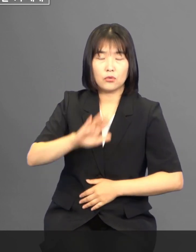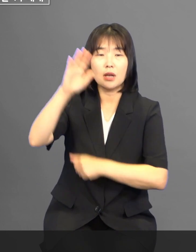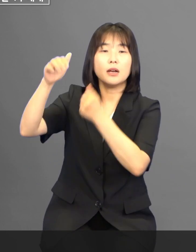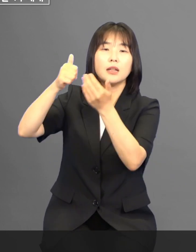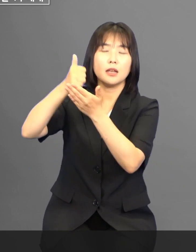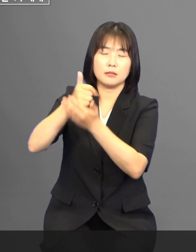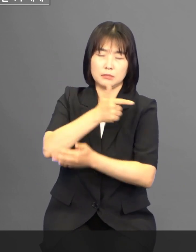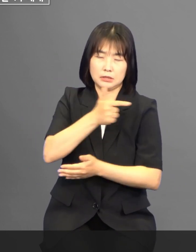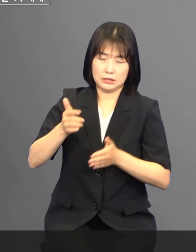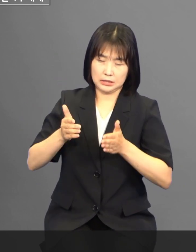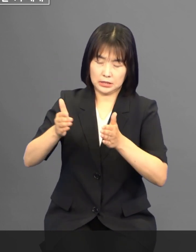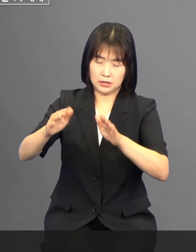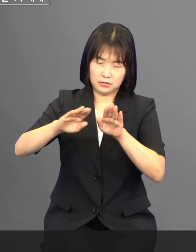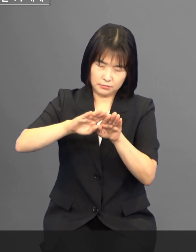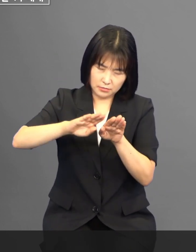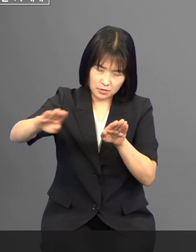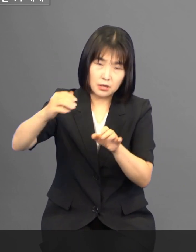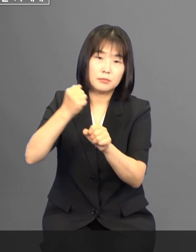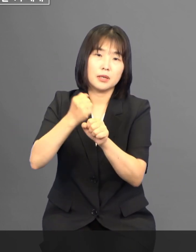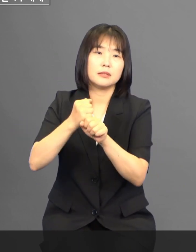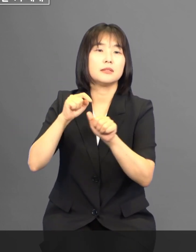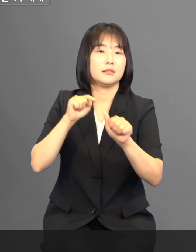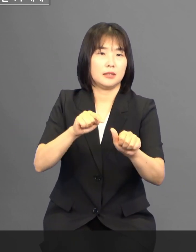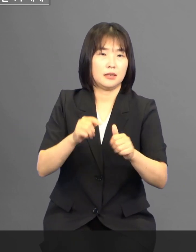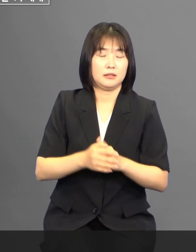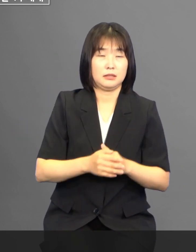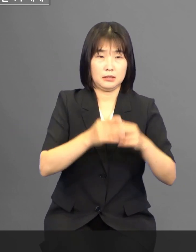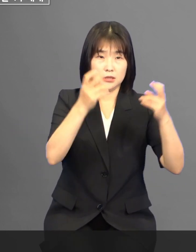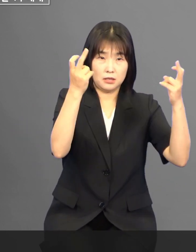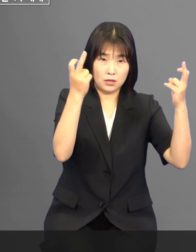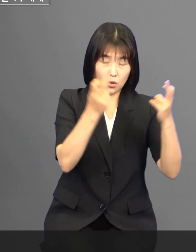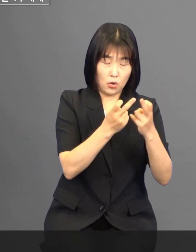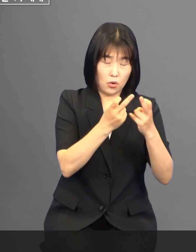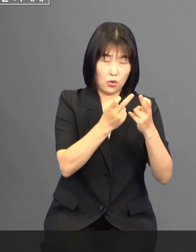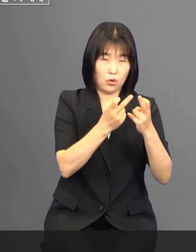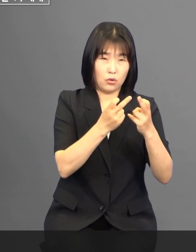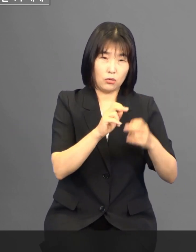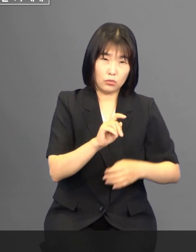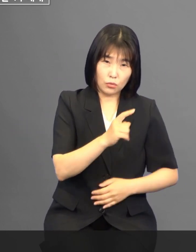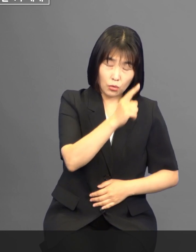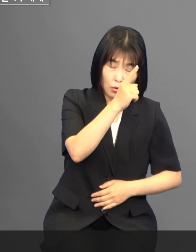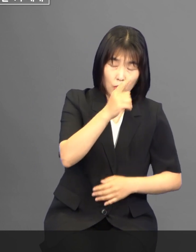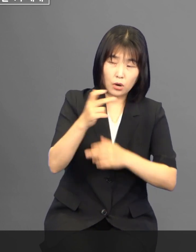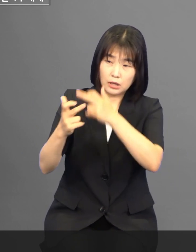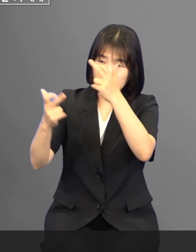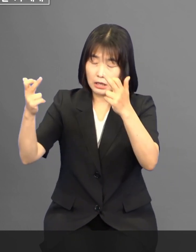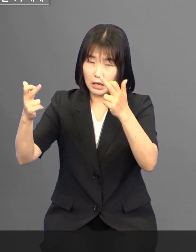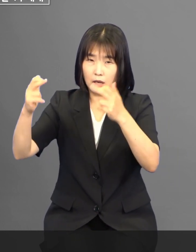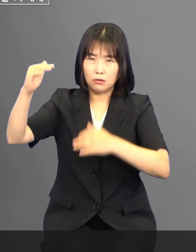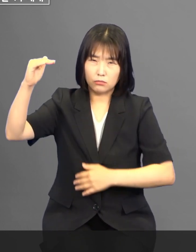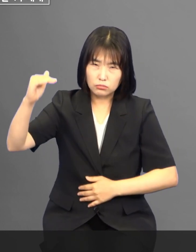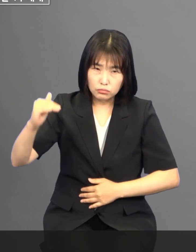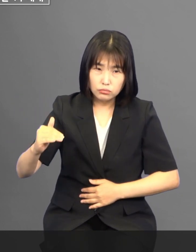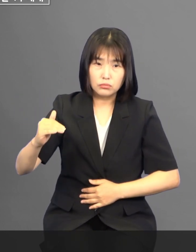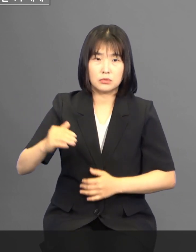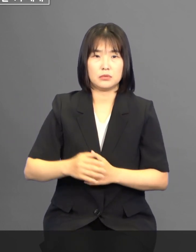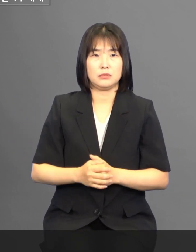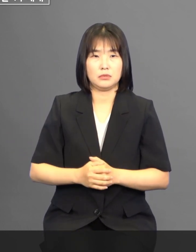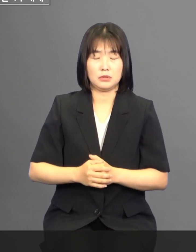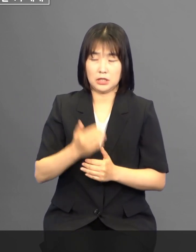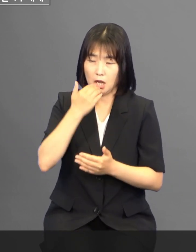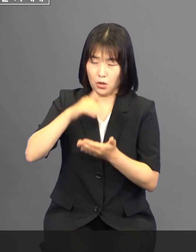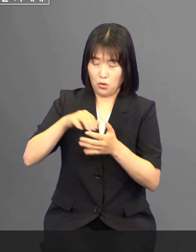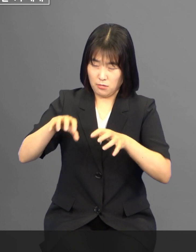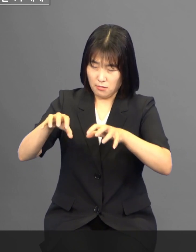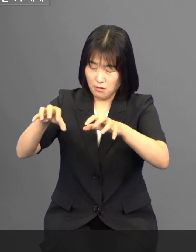하나님의 대로를 평탄하게 하라. 골짜기마다 도두어지며 산마다 언덕마다 낮아지며 고르지